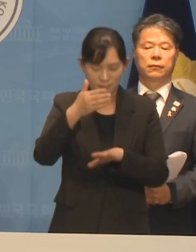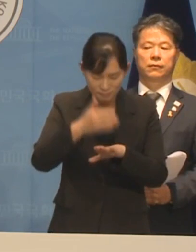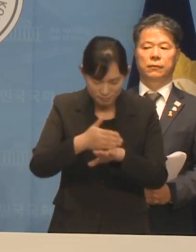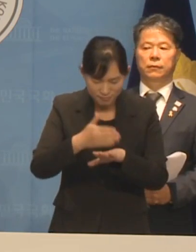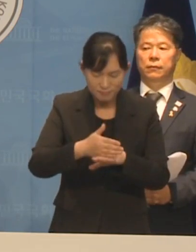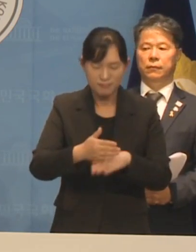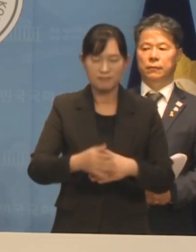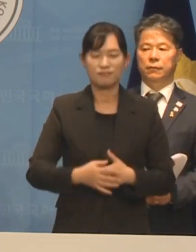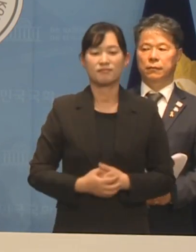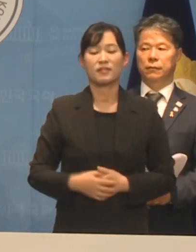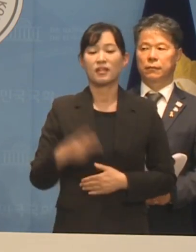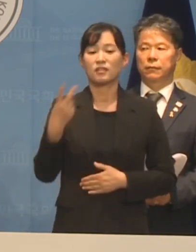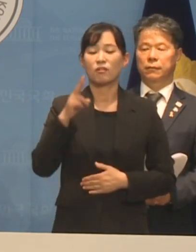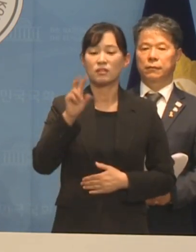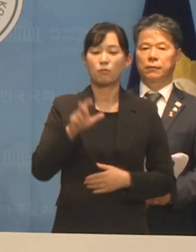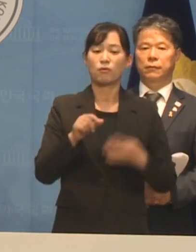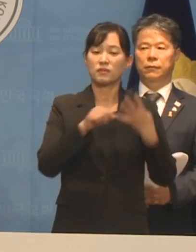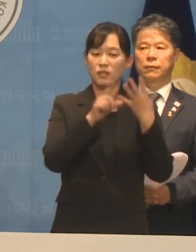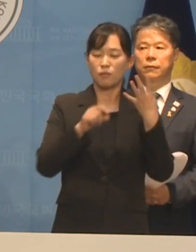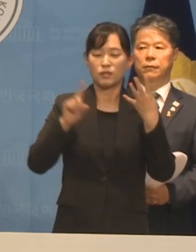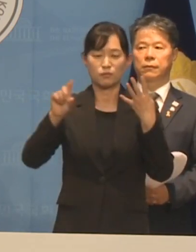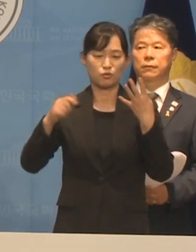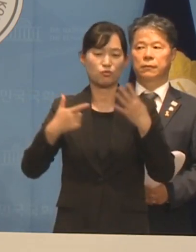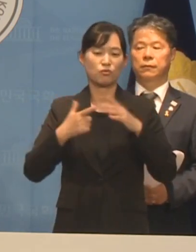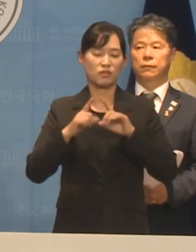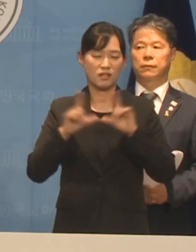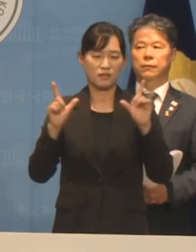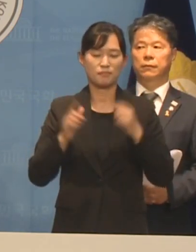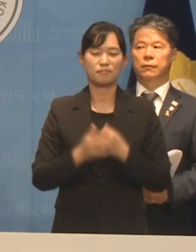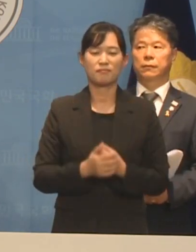감사합니다. 2025년 4월 16일 더불어민주당